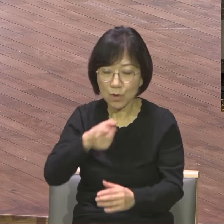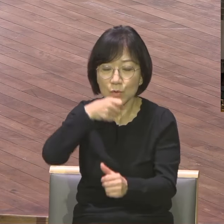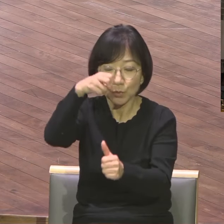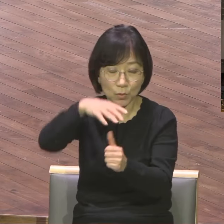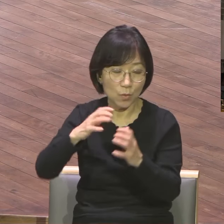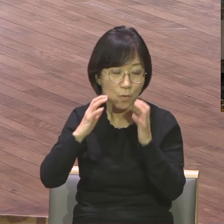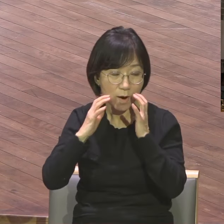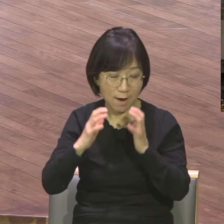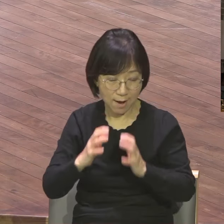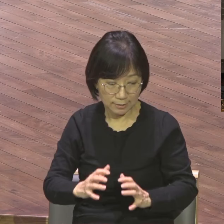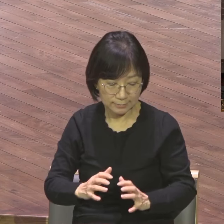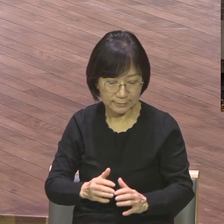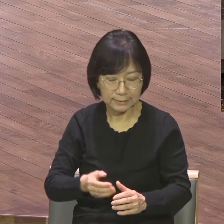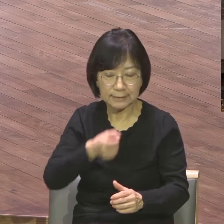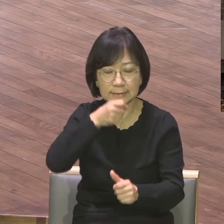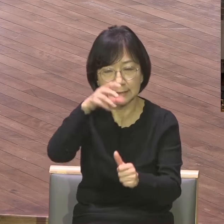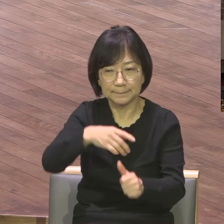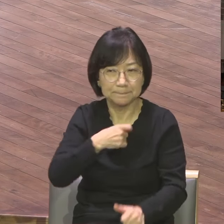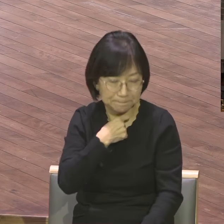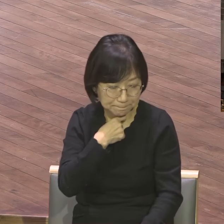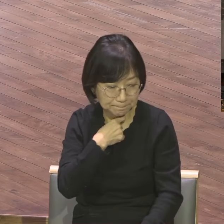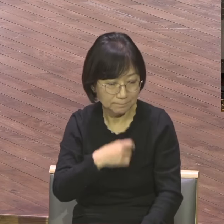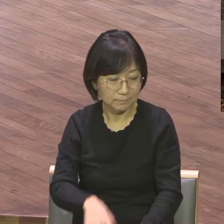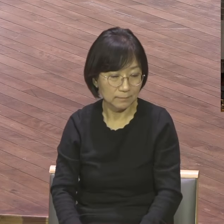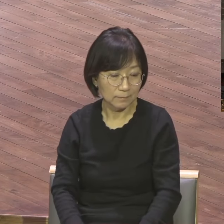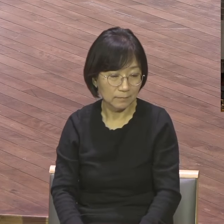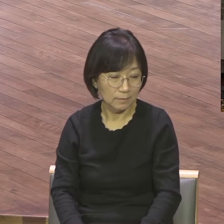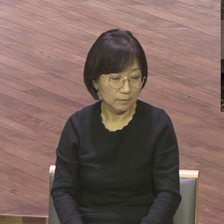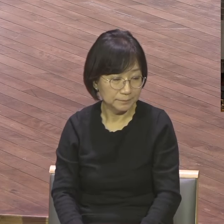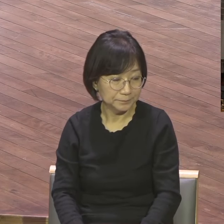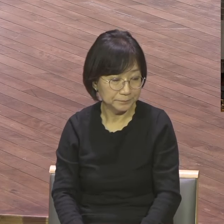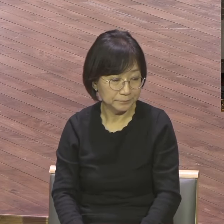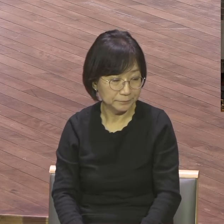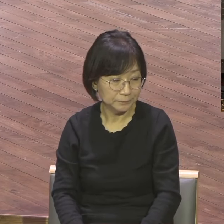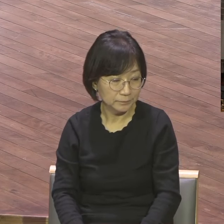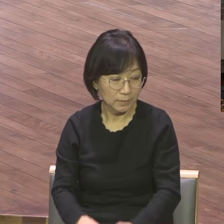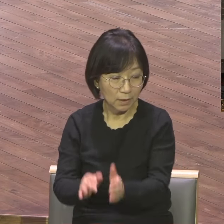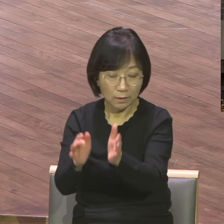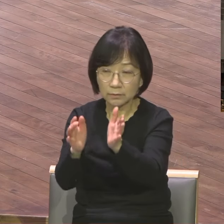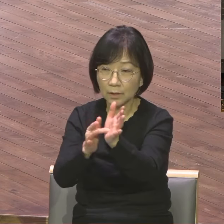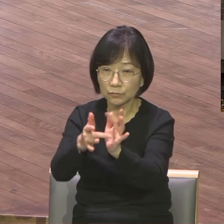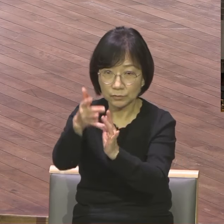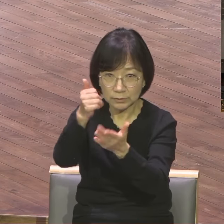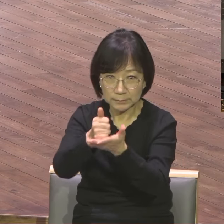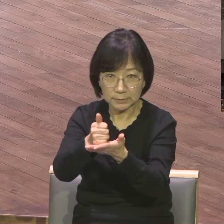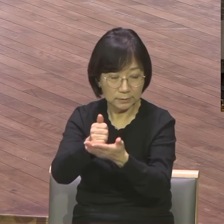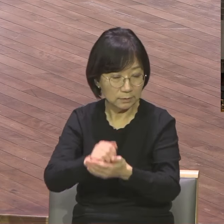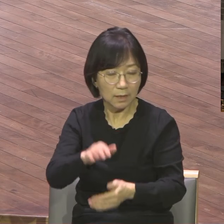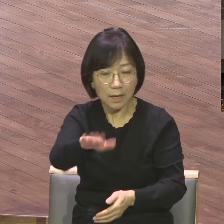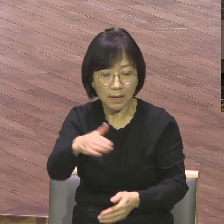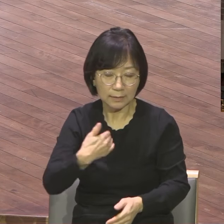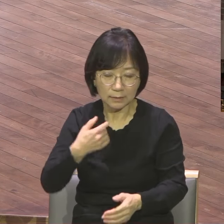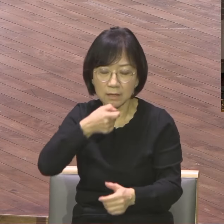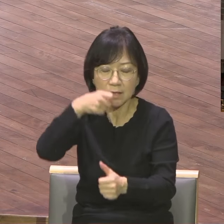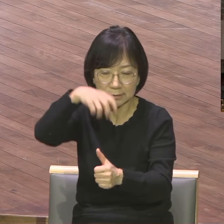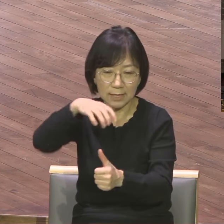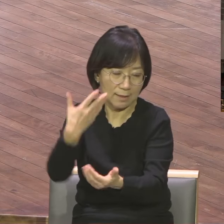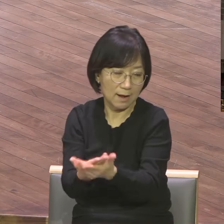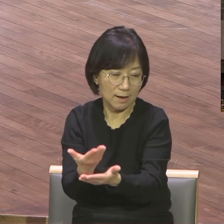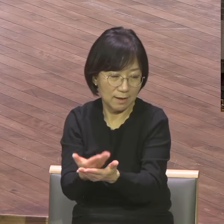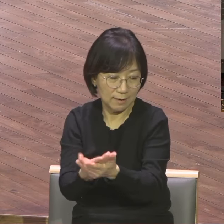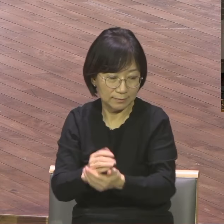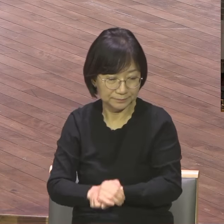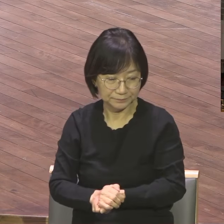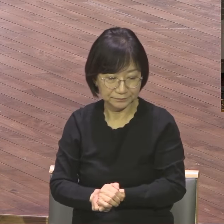내가 당신에게서 세례를 받아야 할 터인데 당신 내게로 오시나이까? 예수께서 대답하여 이르시되 이제 허락하라. 우리가